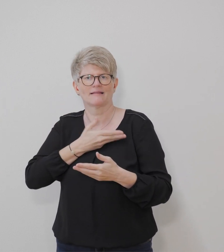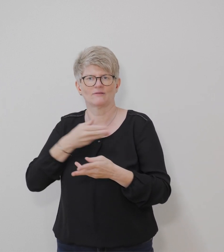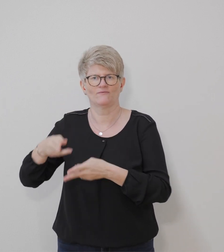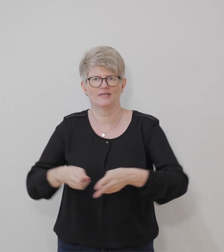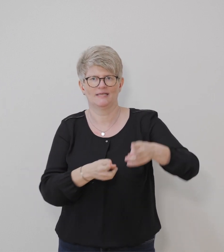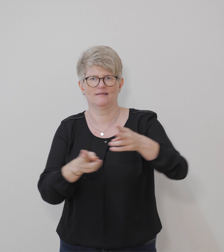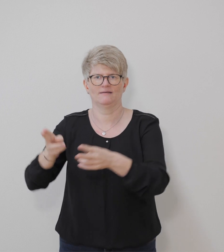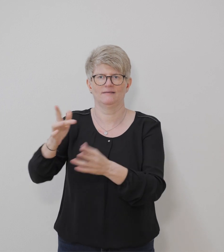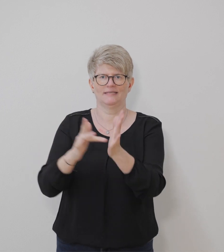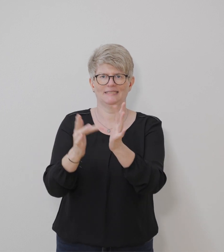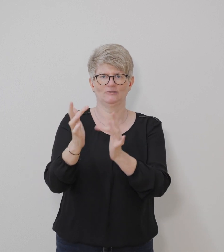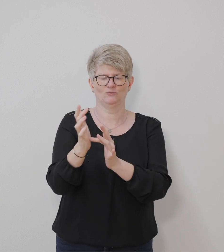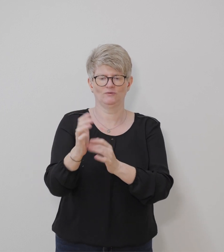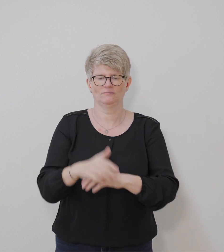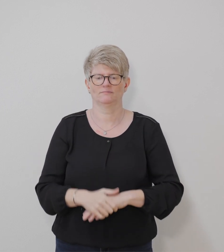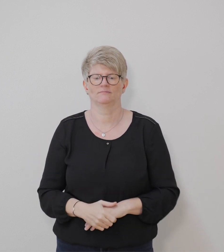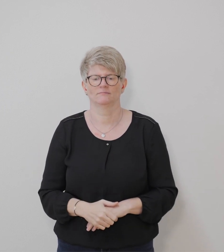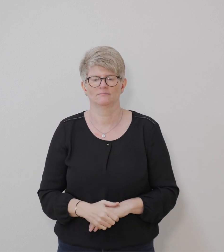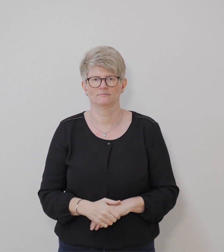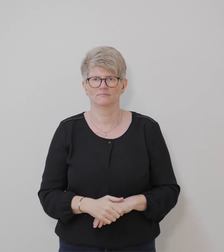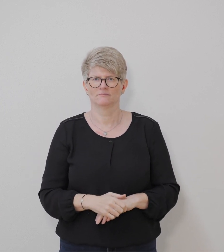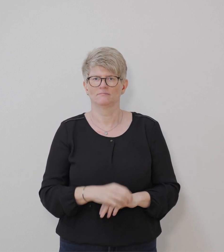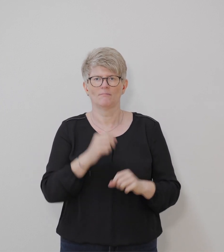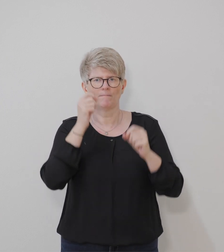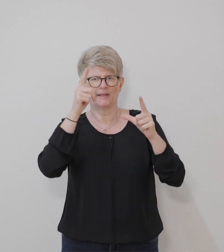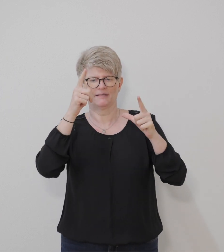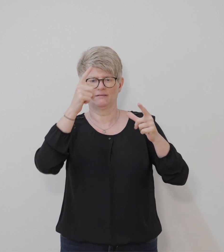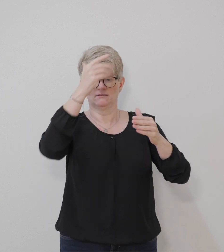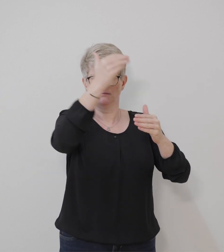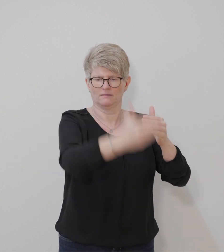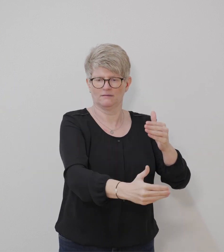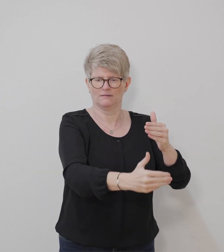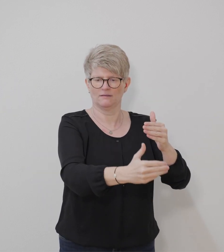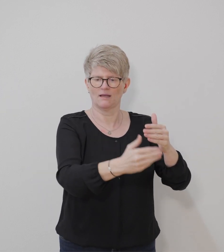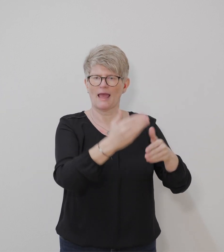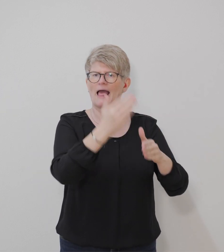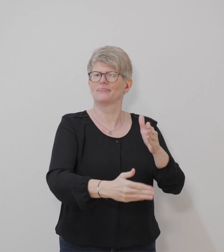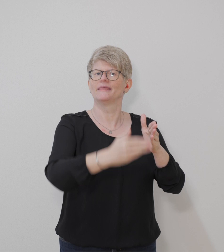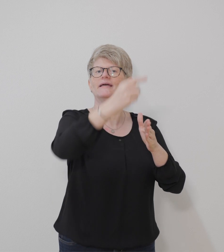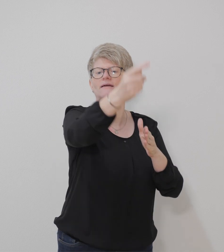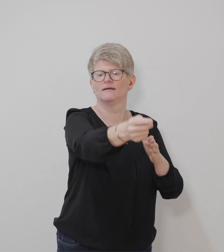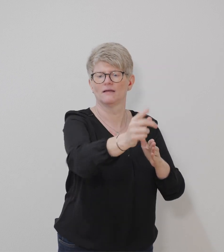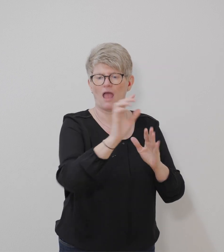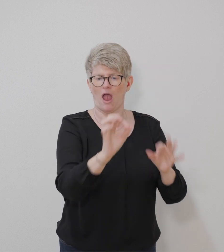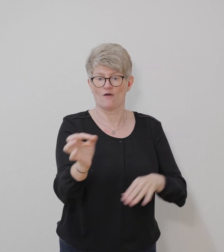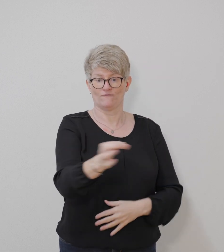öffnen für das wahrhaftige Weinen, das Buße tut und auf Erlösung hofft.